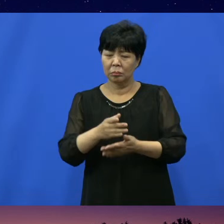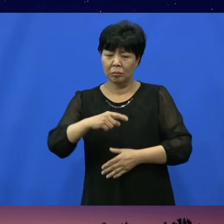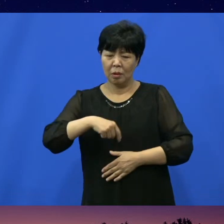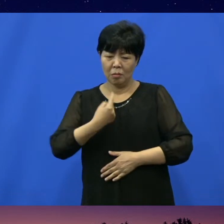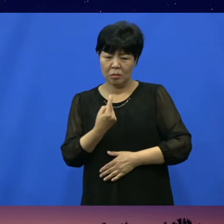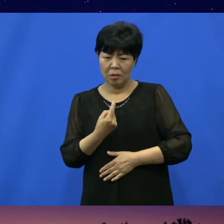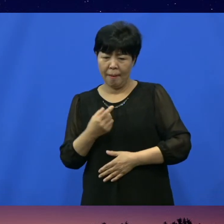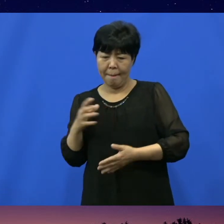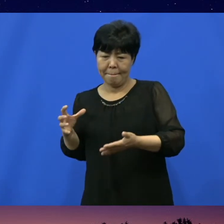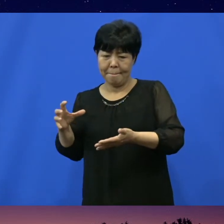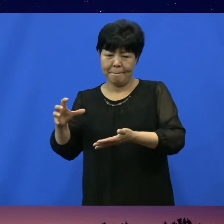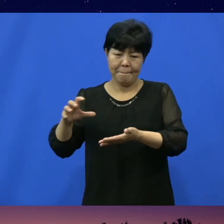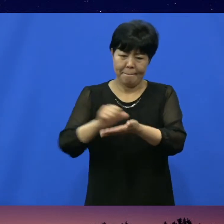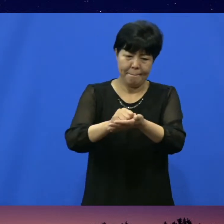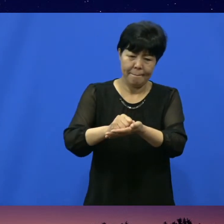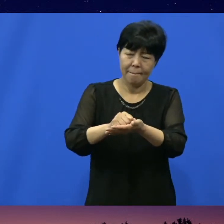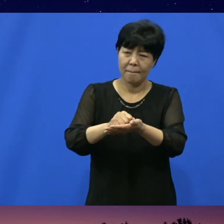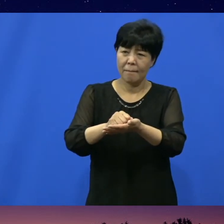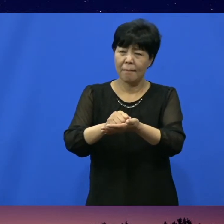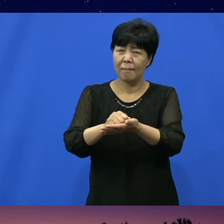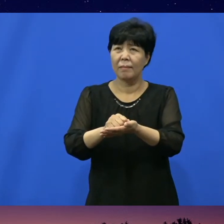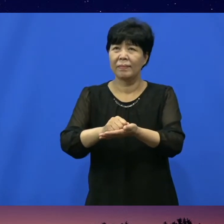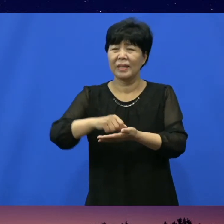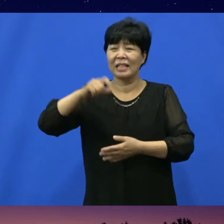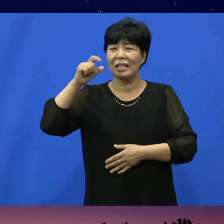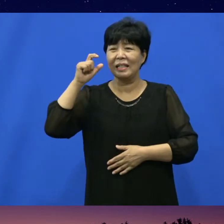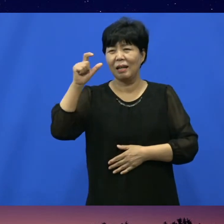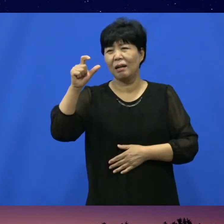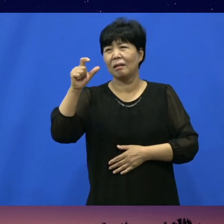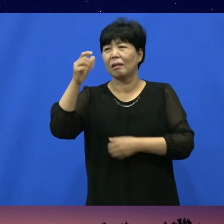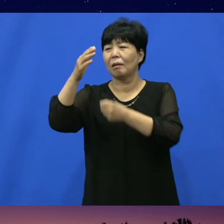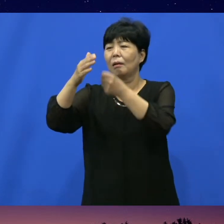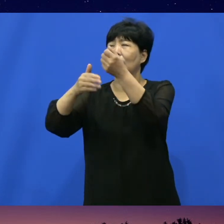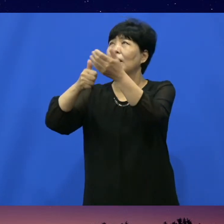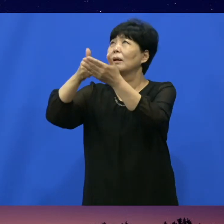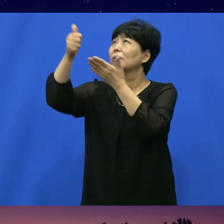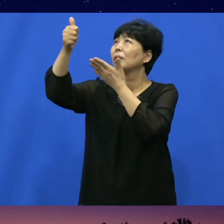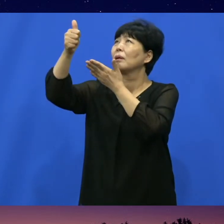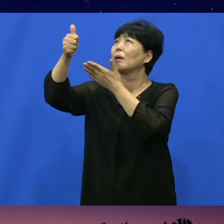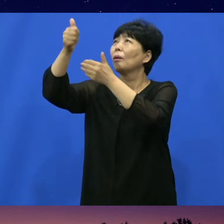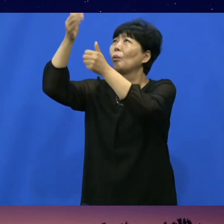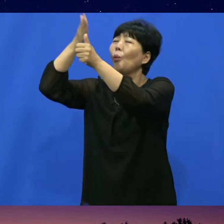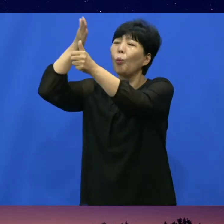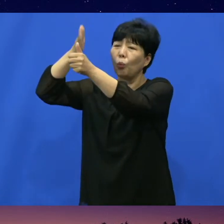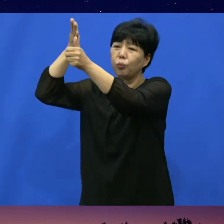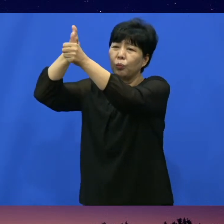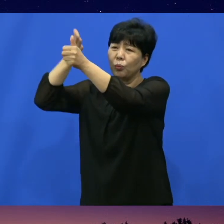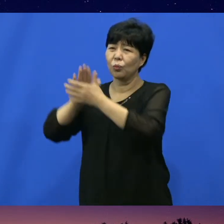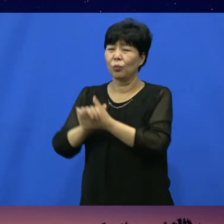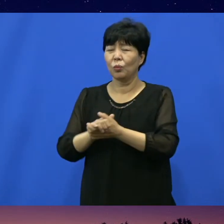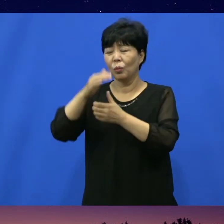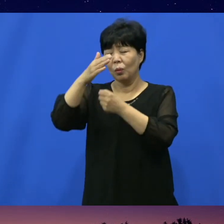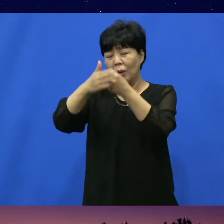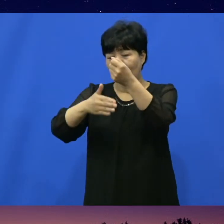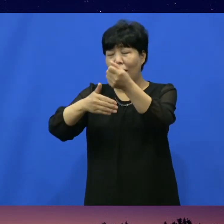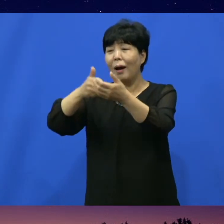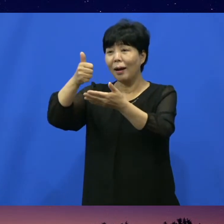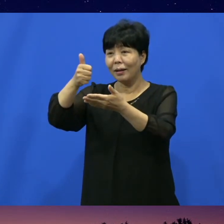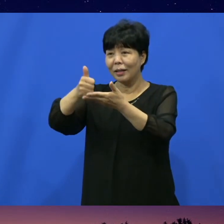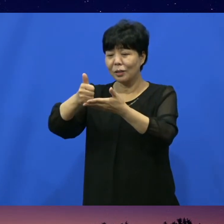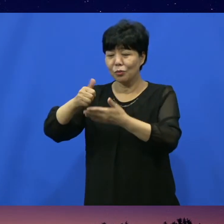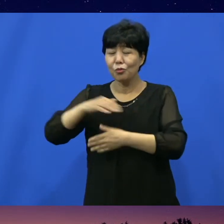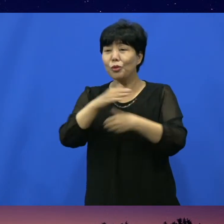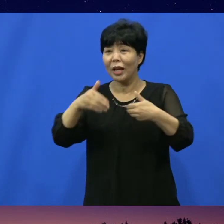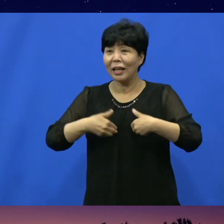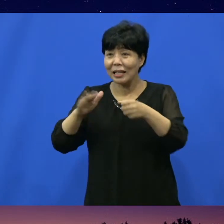독점하듯이 하나님 앞에 강력하게 나가서 그 사랑을 요구하세요. 아니, 이미 하나님 우리에게 사랑을 부어주세요. 우리의